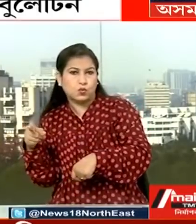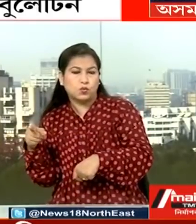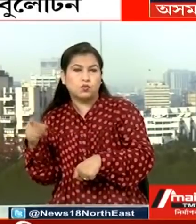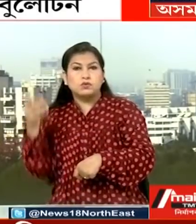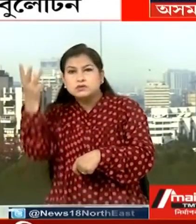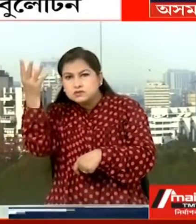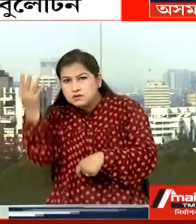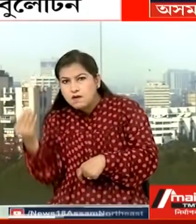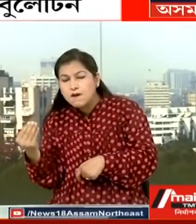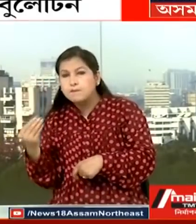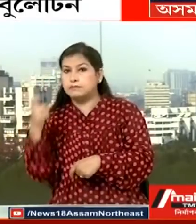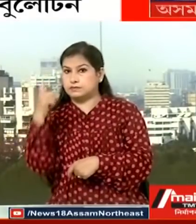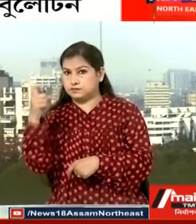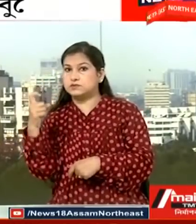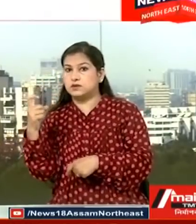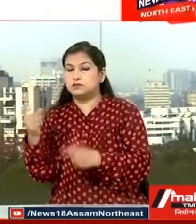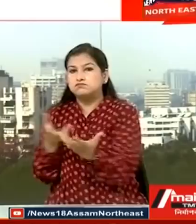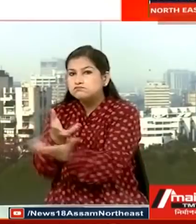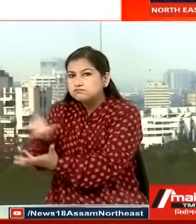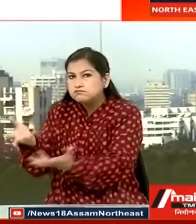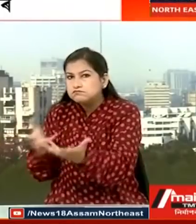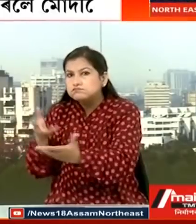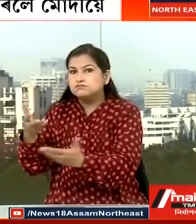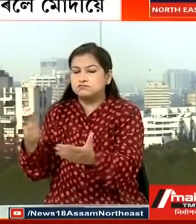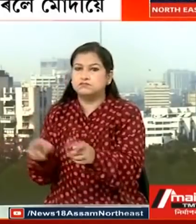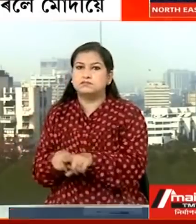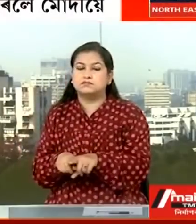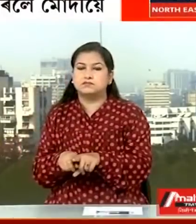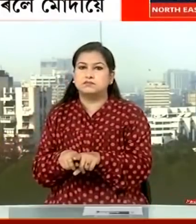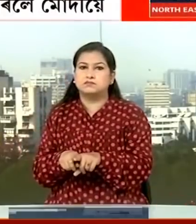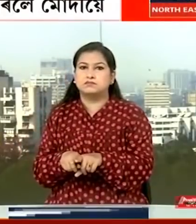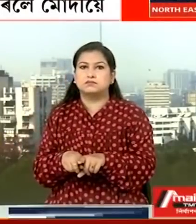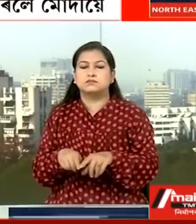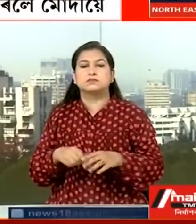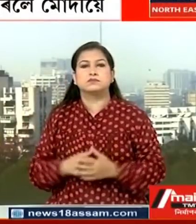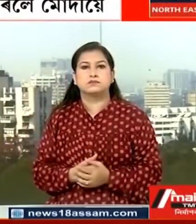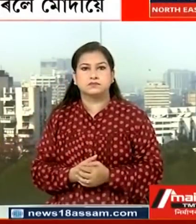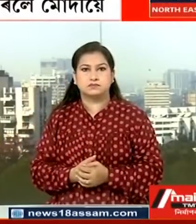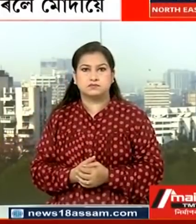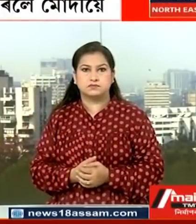शाम को 7 बजे तक चलेगा। अतारांकित प्रश्न